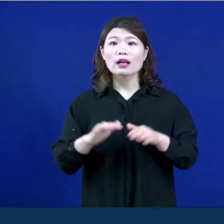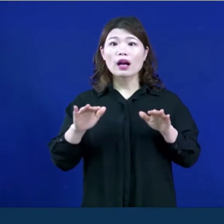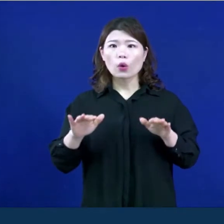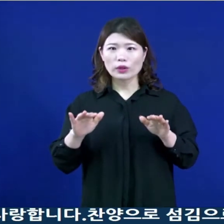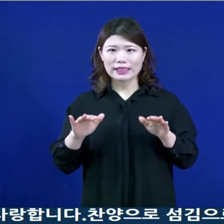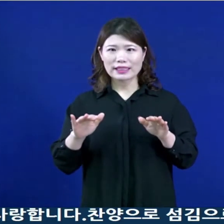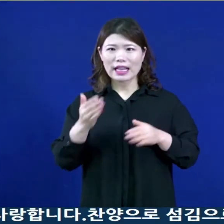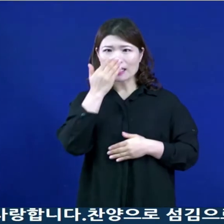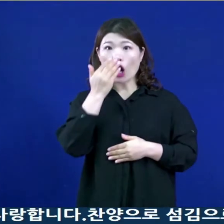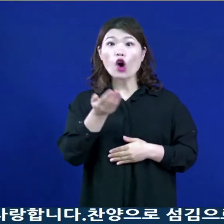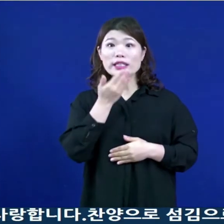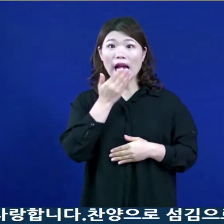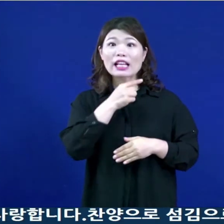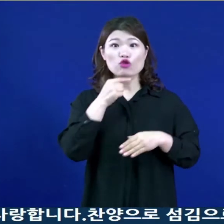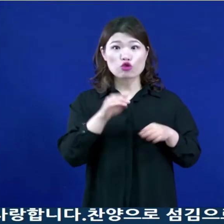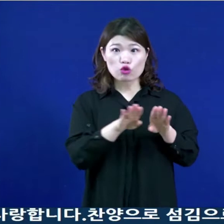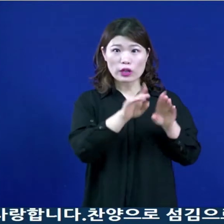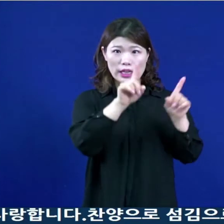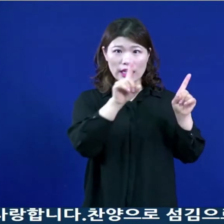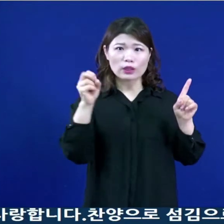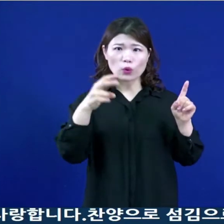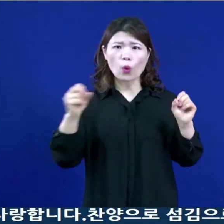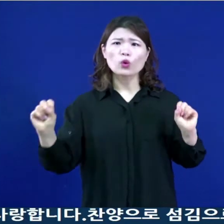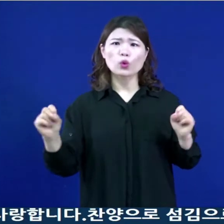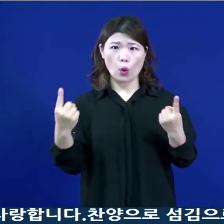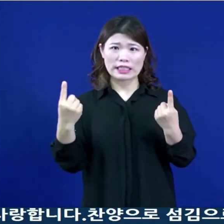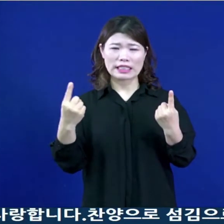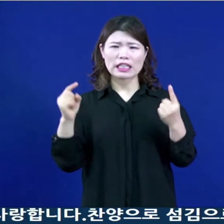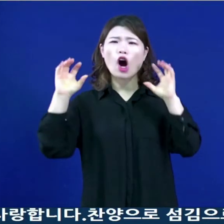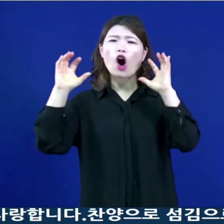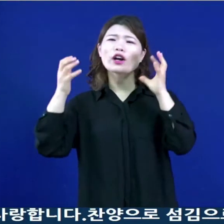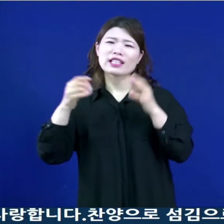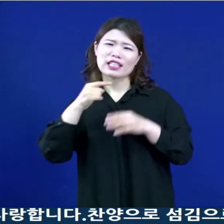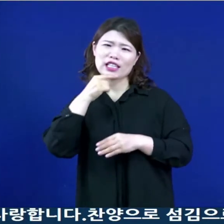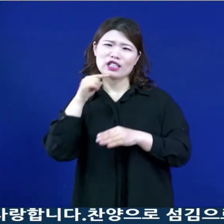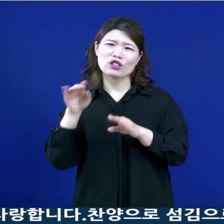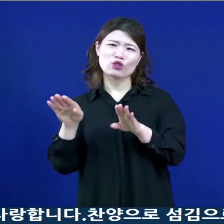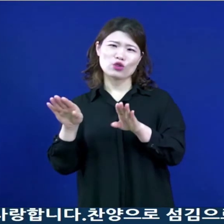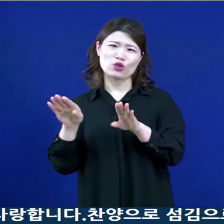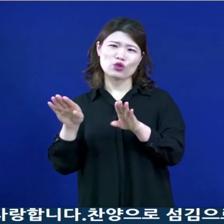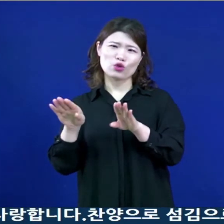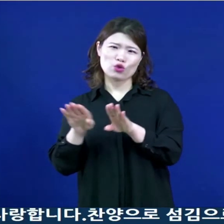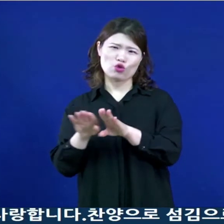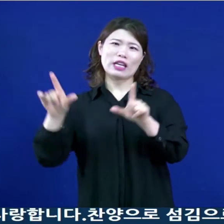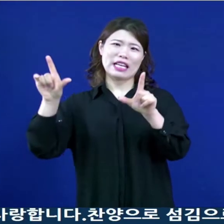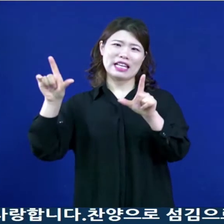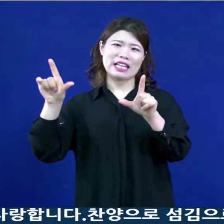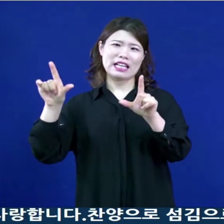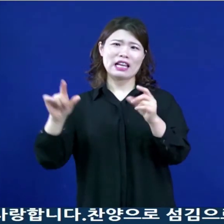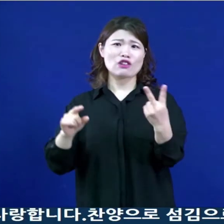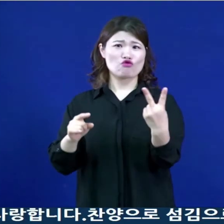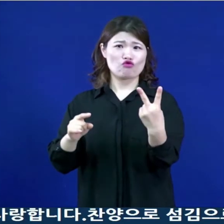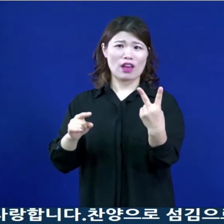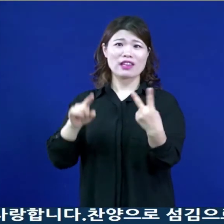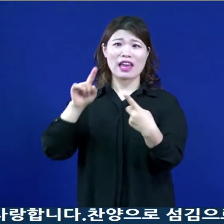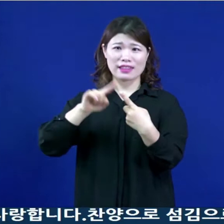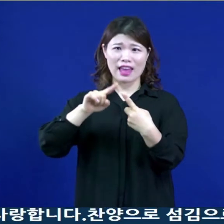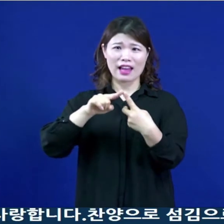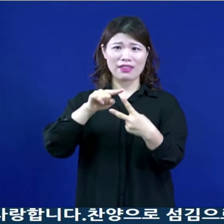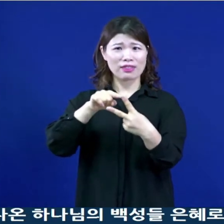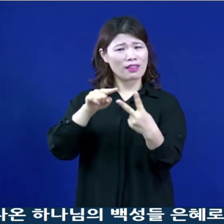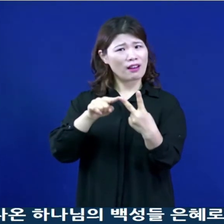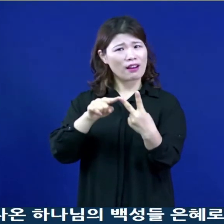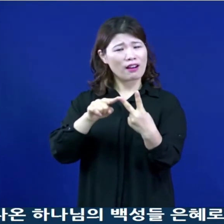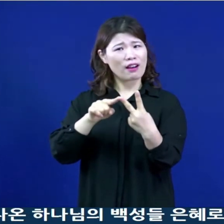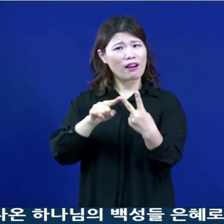오늘은 성찬 주일이면서 동시에 어린이 주일입니다. 이 두 가지에 합당하는 말씀을